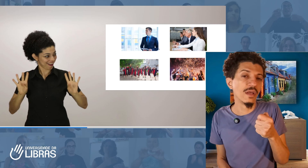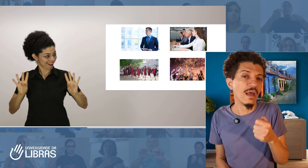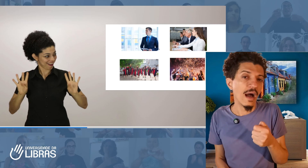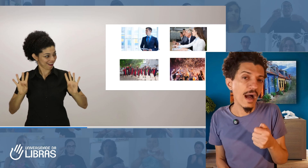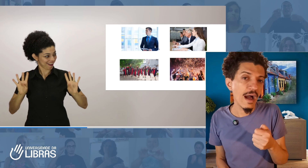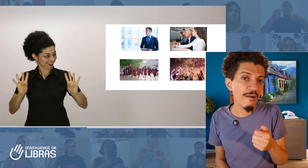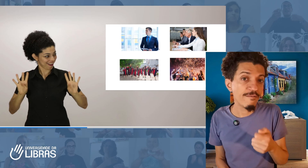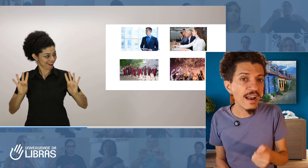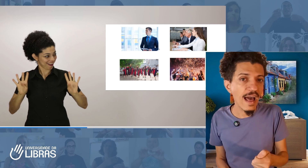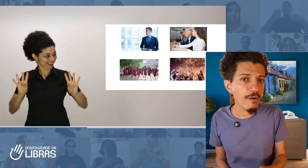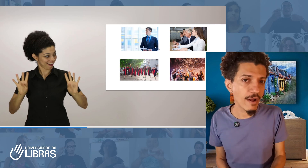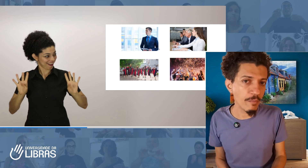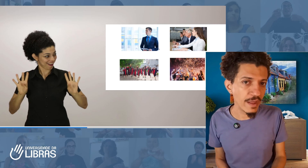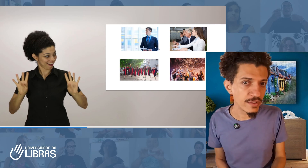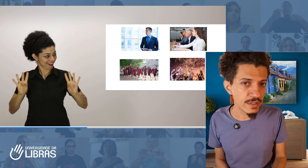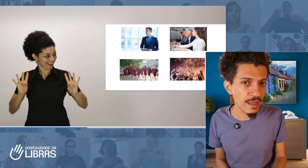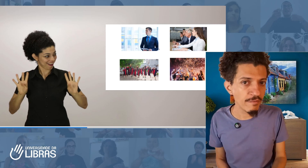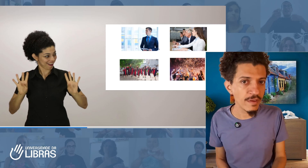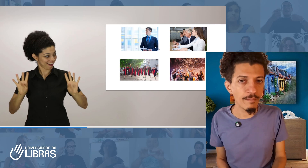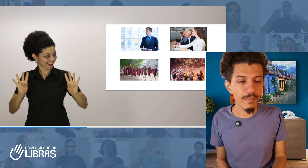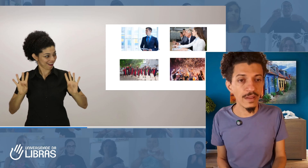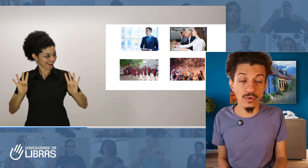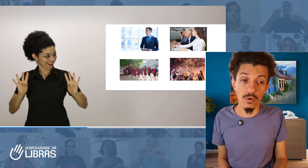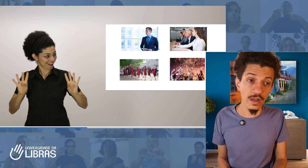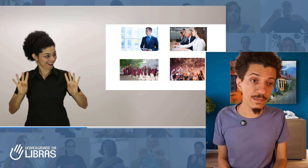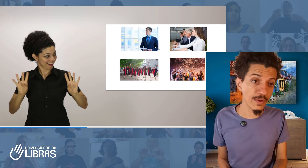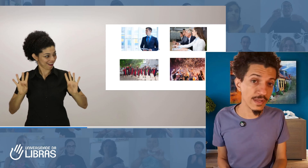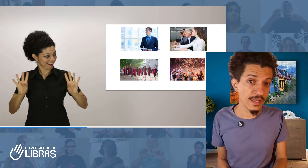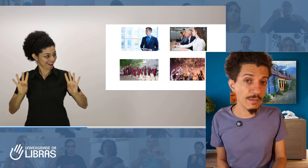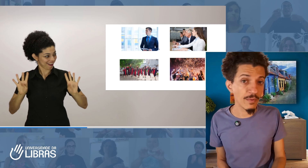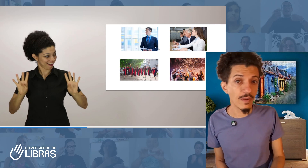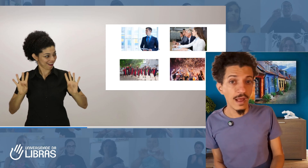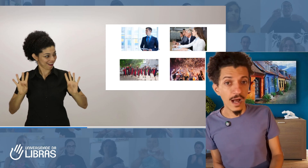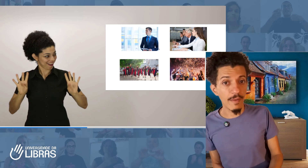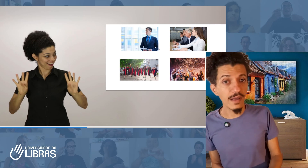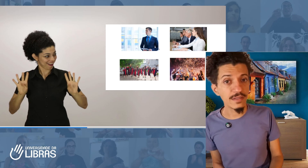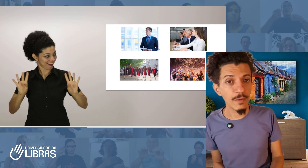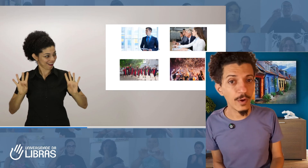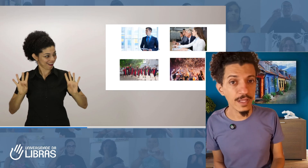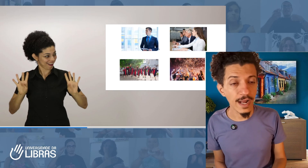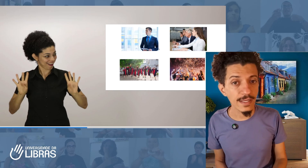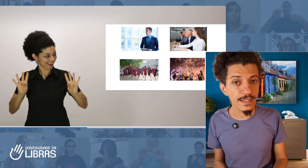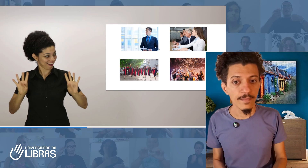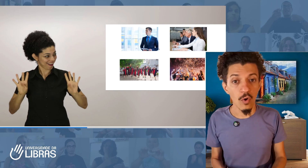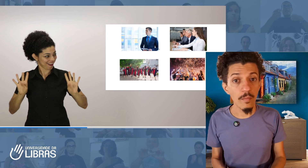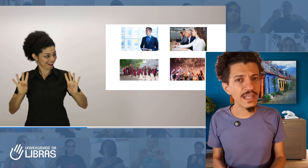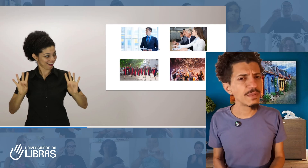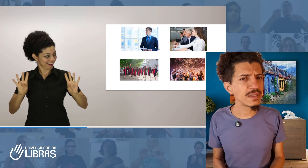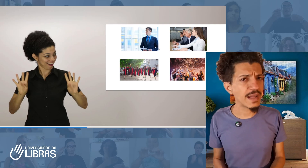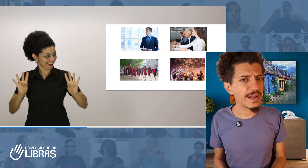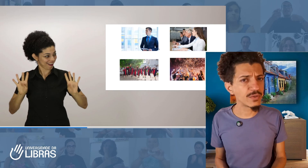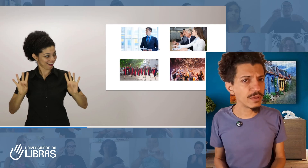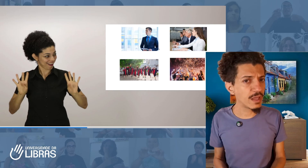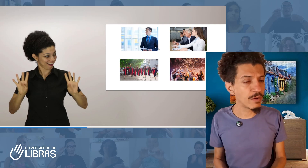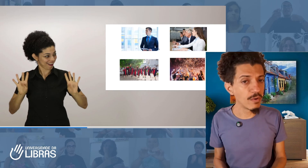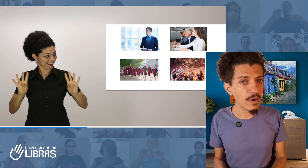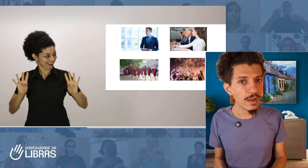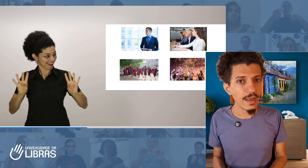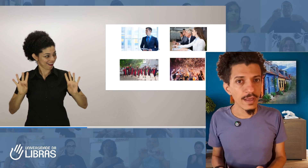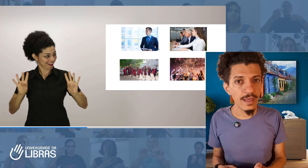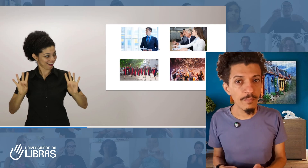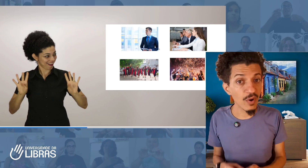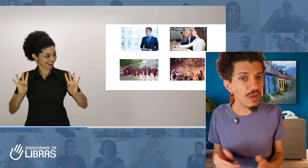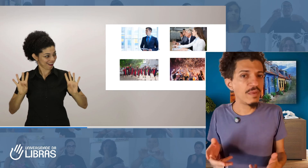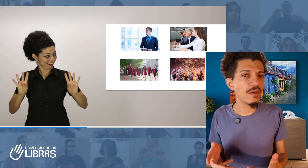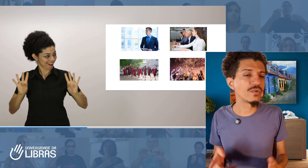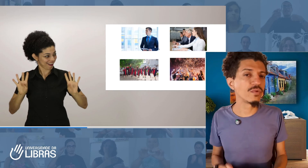forçados a falar oralmente. Teve escolas, por exemplo, há mais tempo atrás, ou mesmo em cidades do interior,